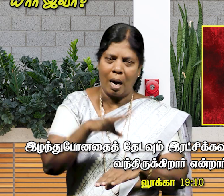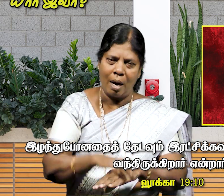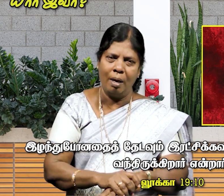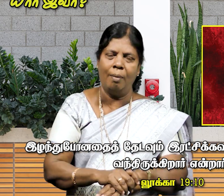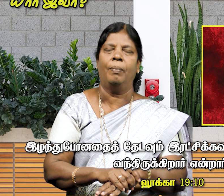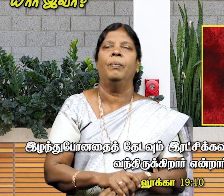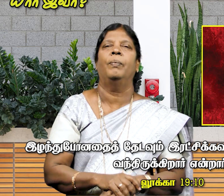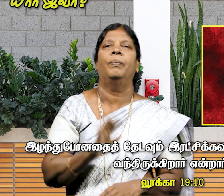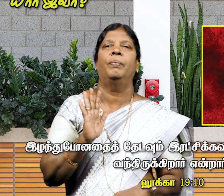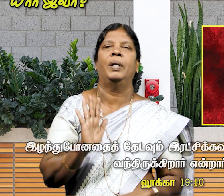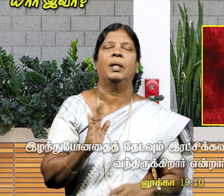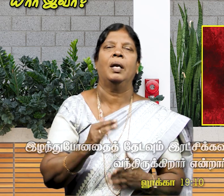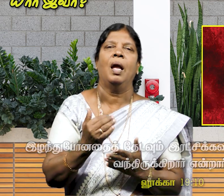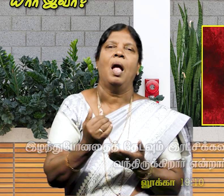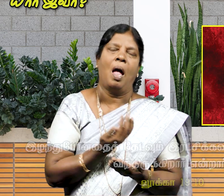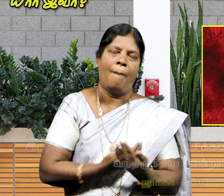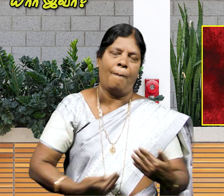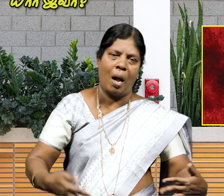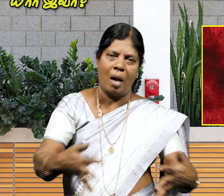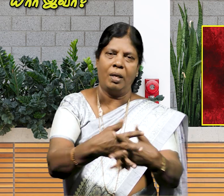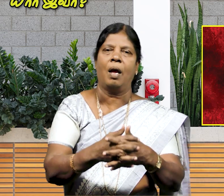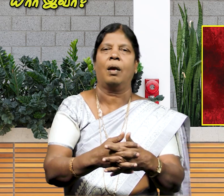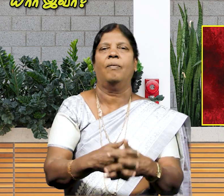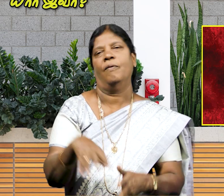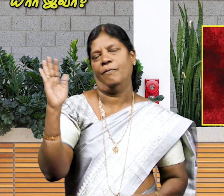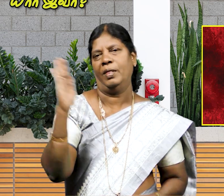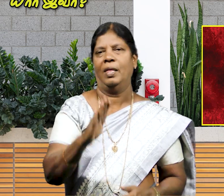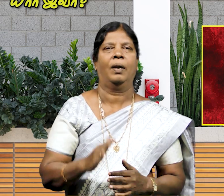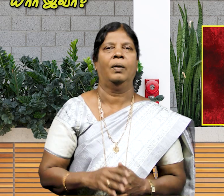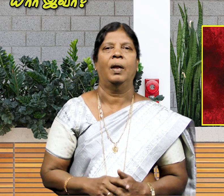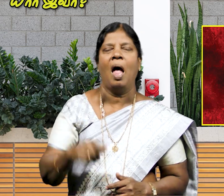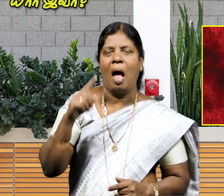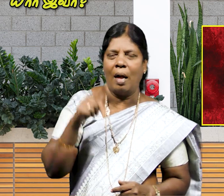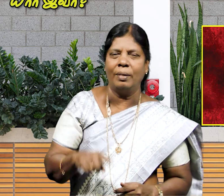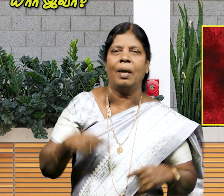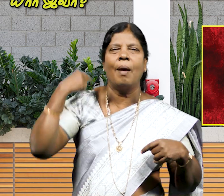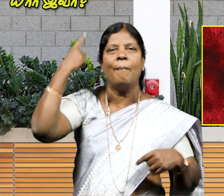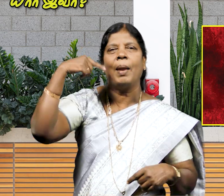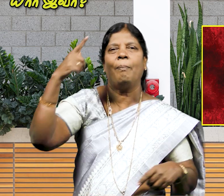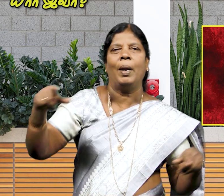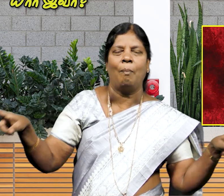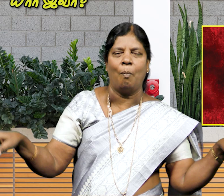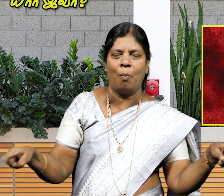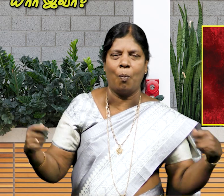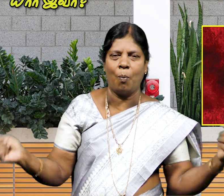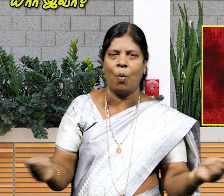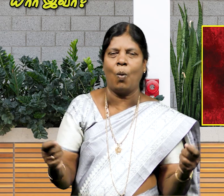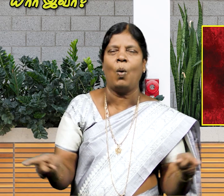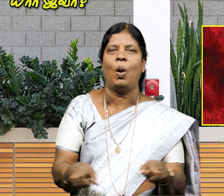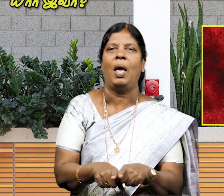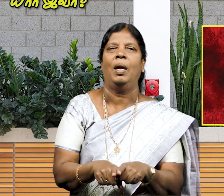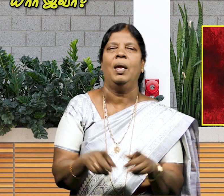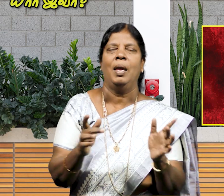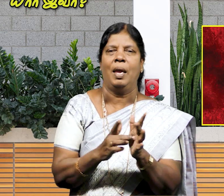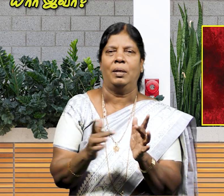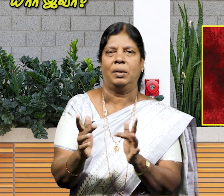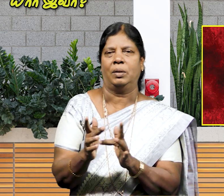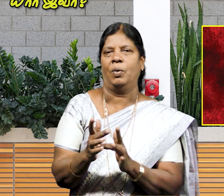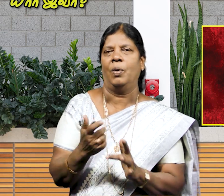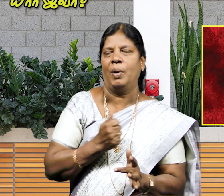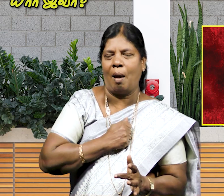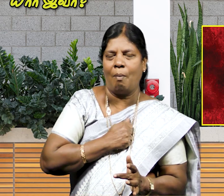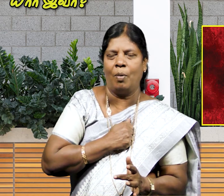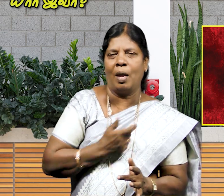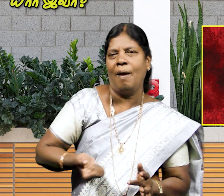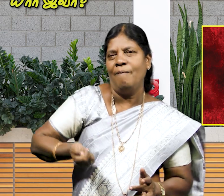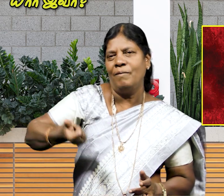கண்டுபிடித்ததை காப்பாற்றுவதற்காகவும் வந்தார். அந்த மேய்ப்பனை போல இயேசு கிறிஸ்துவும் நமது